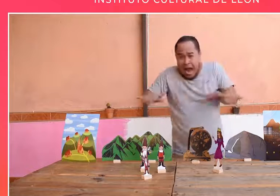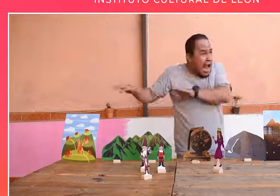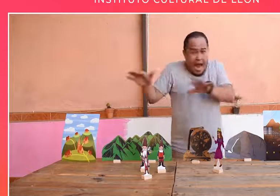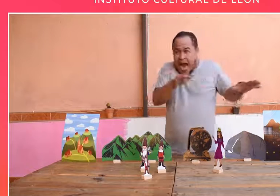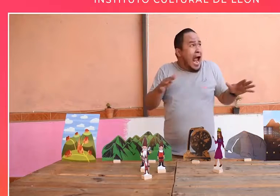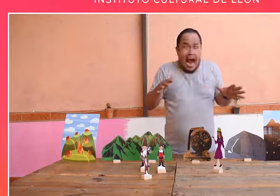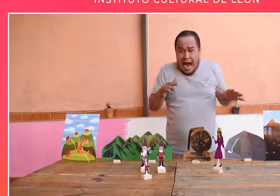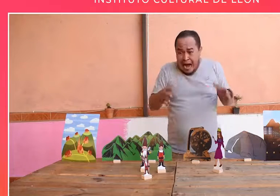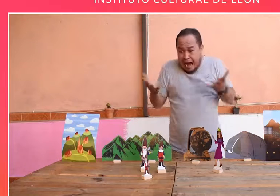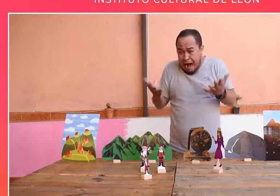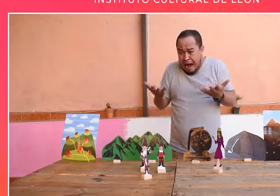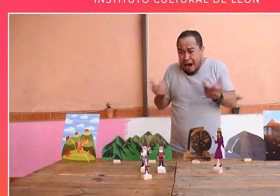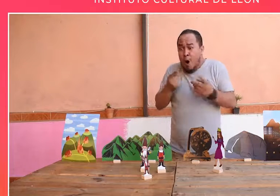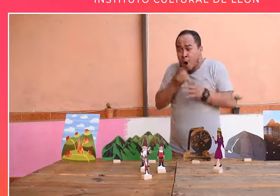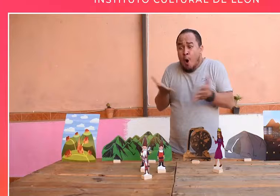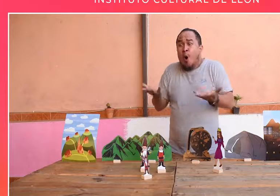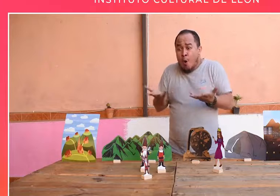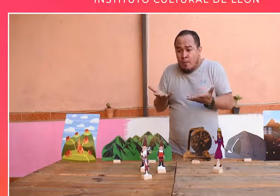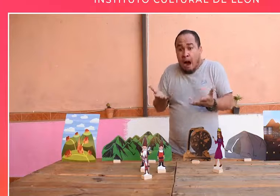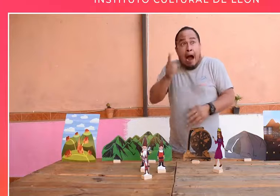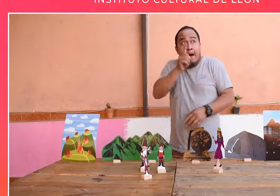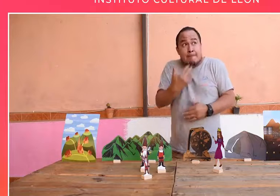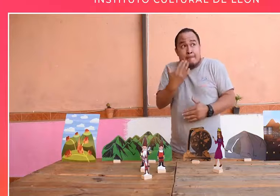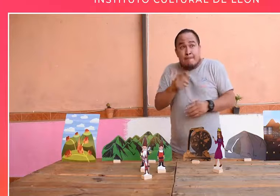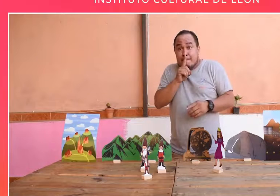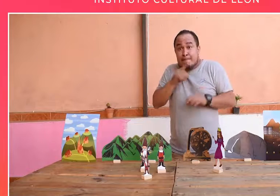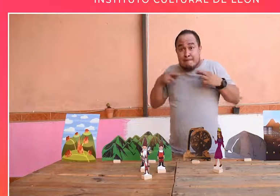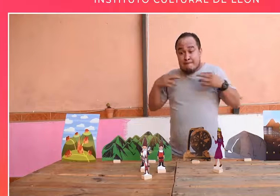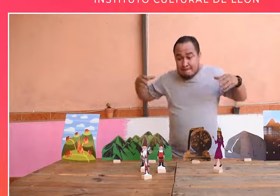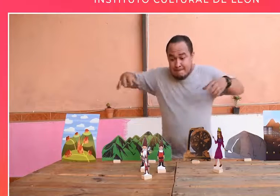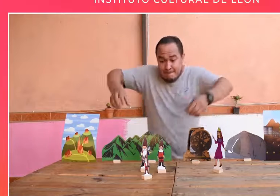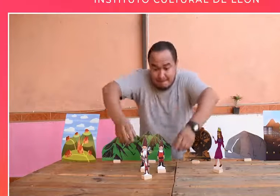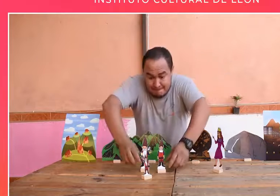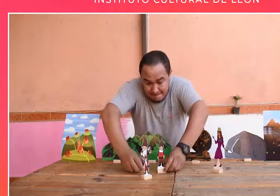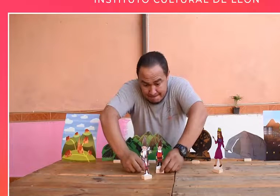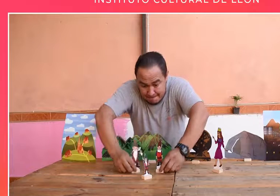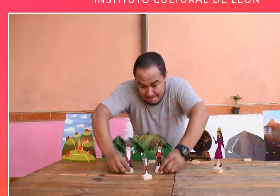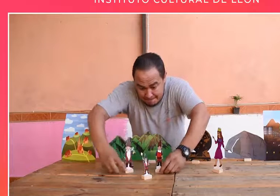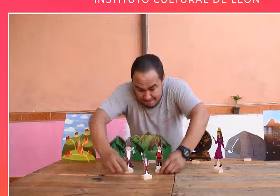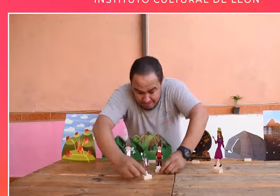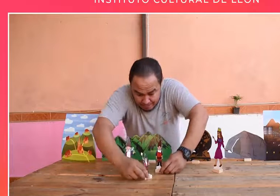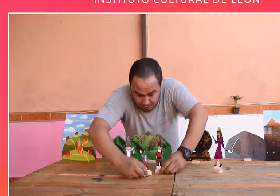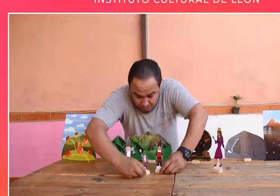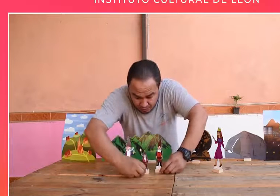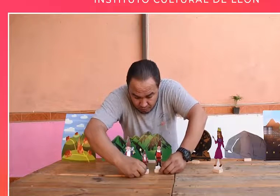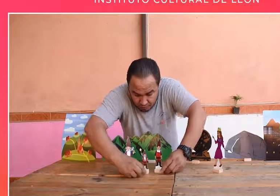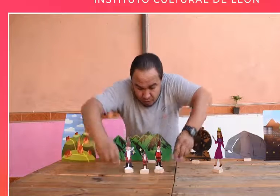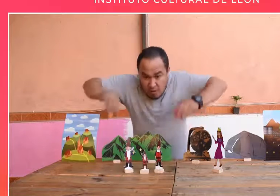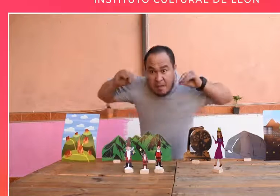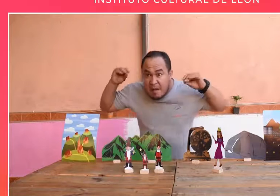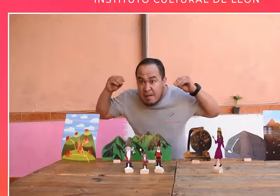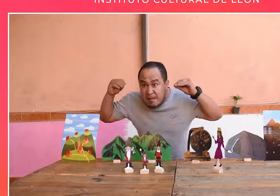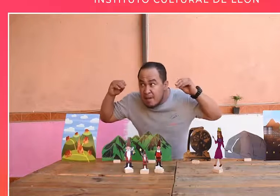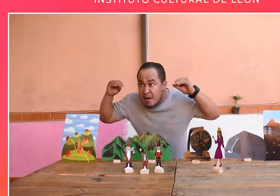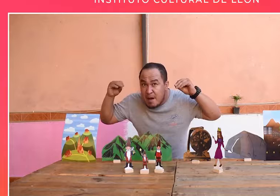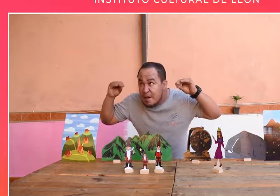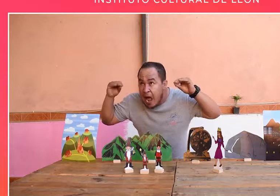Ella había visto que ellos eran muy pequeños y ellos corrían y se preguntaban qué podían hacer. Se reunieron para planear